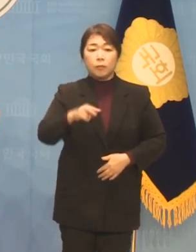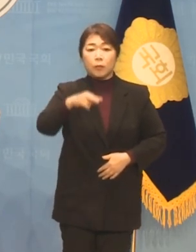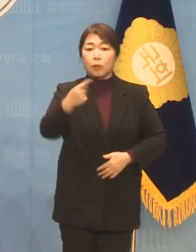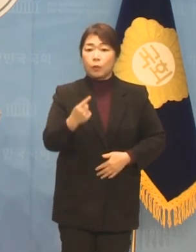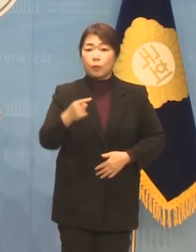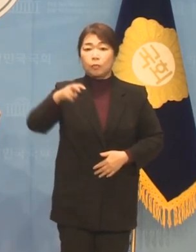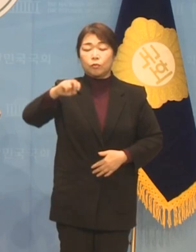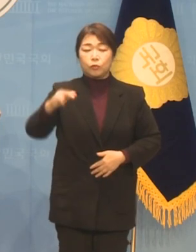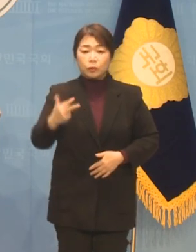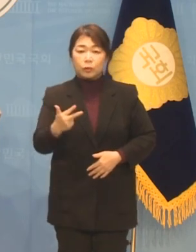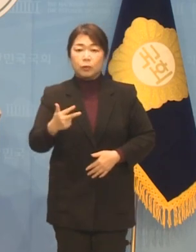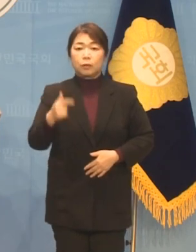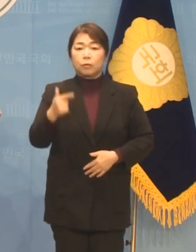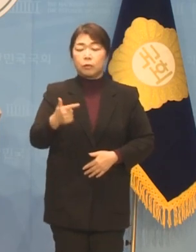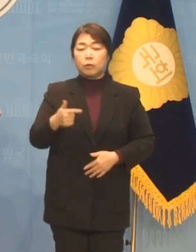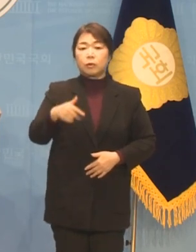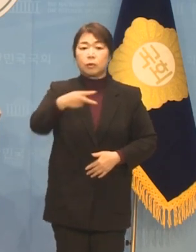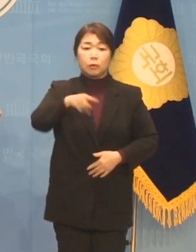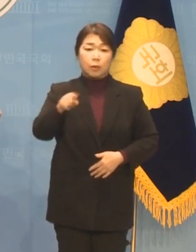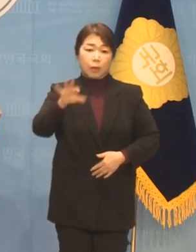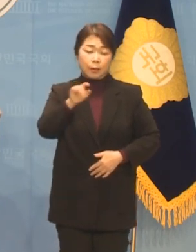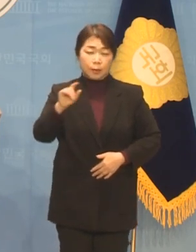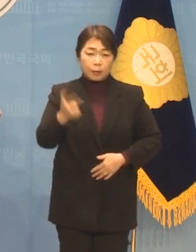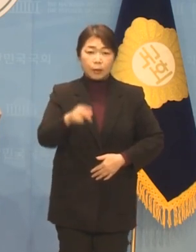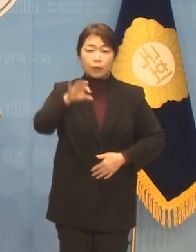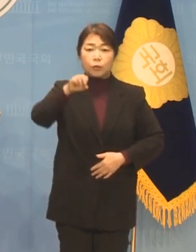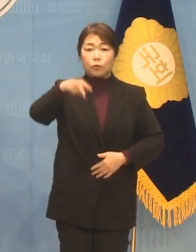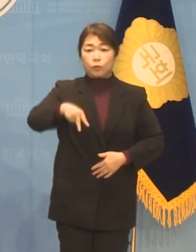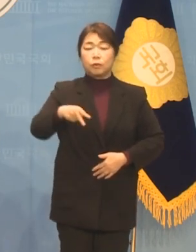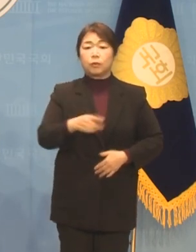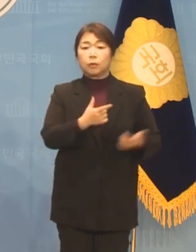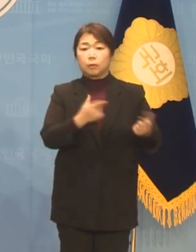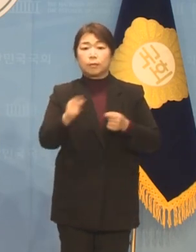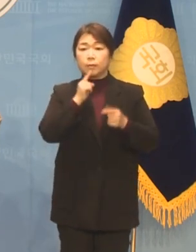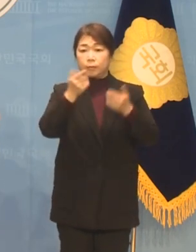도종환, 문정복, 서동용, 안민석, 유기호.